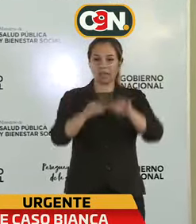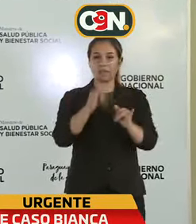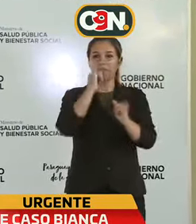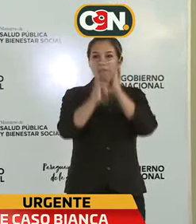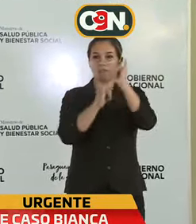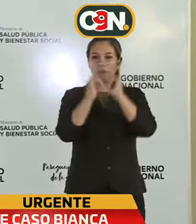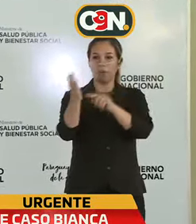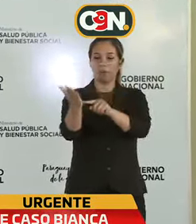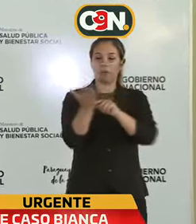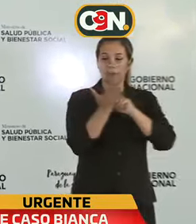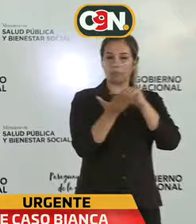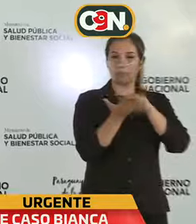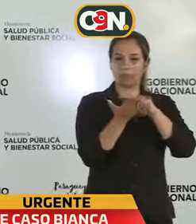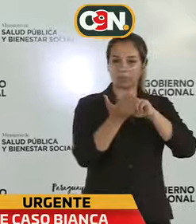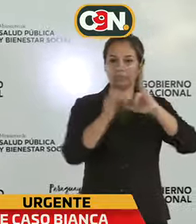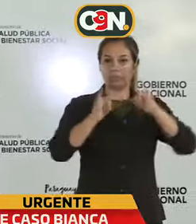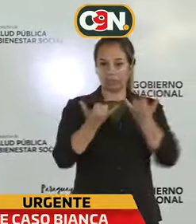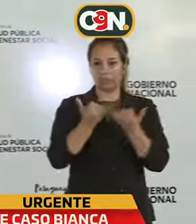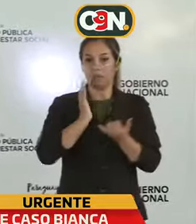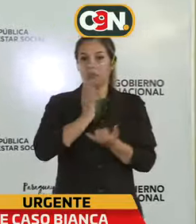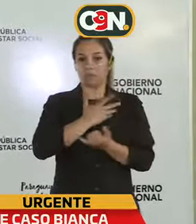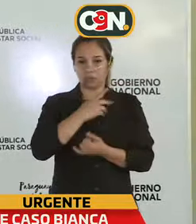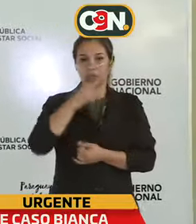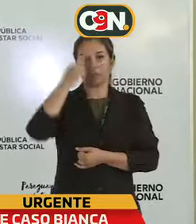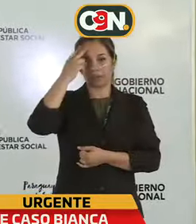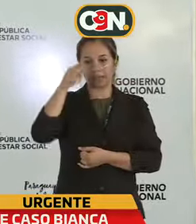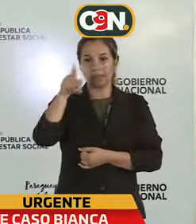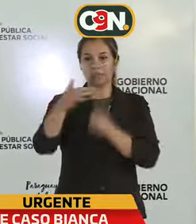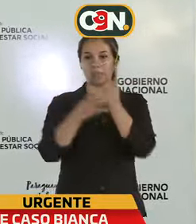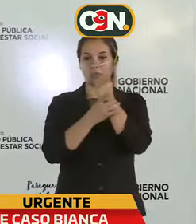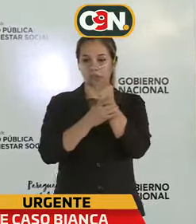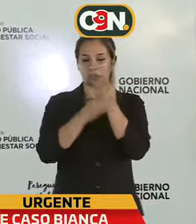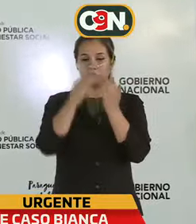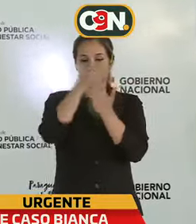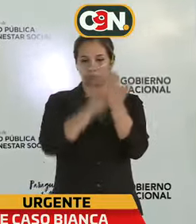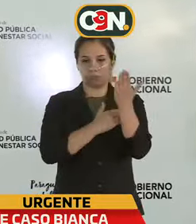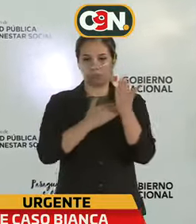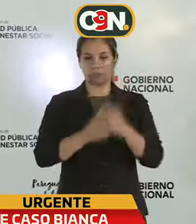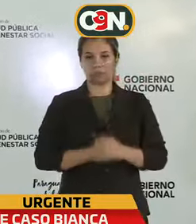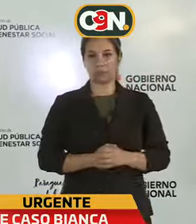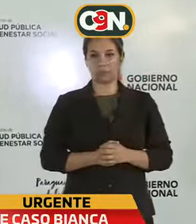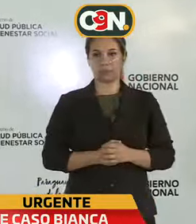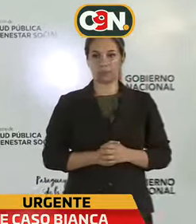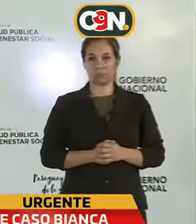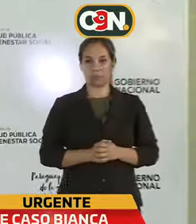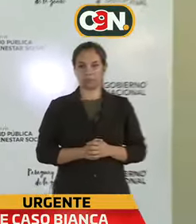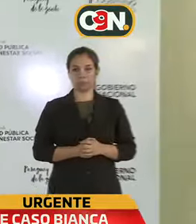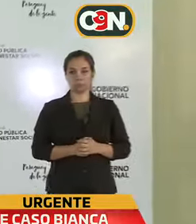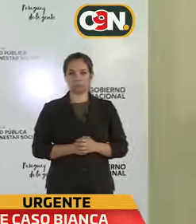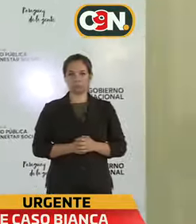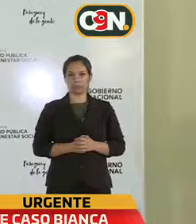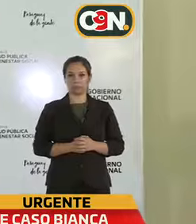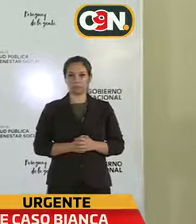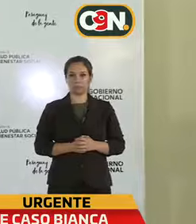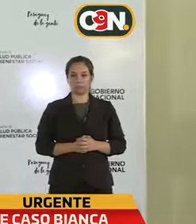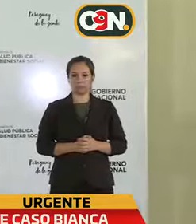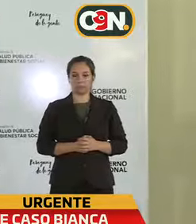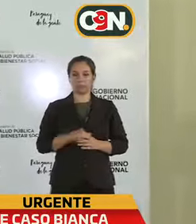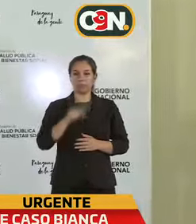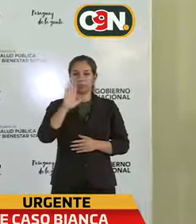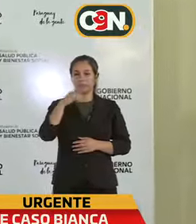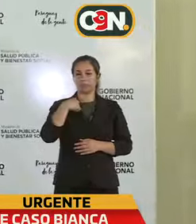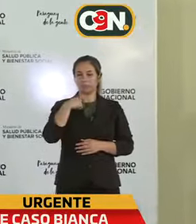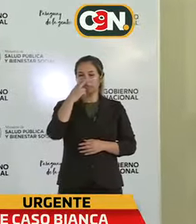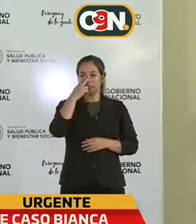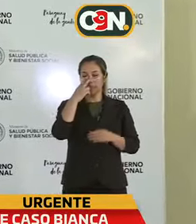médico en quien nosotros creemos muy mucho. ¿Y? Me